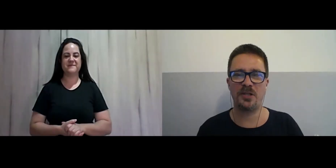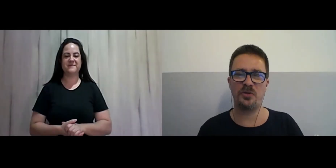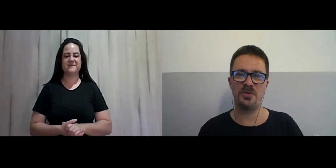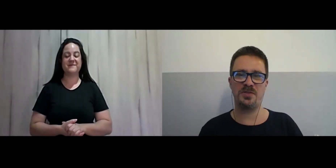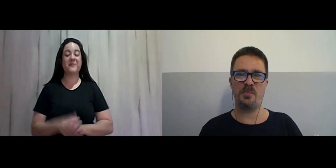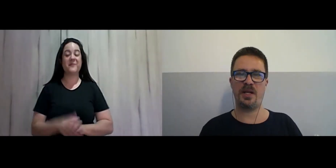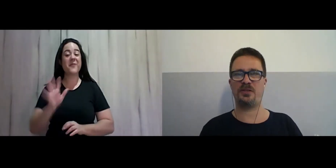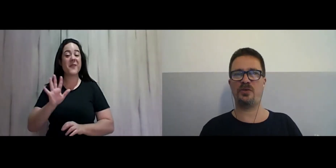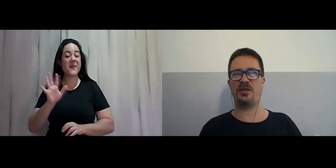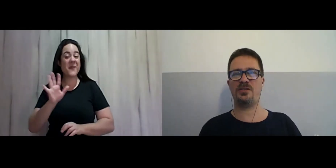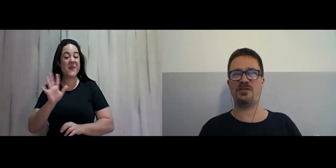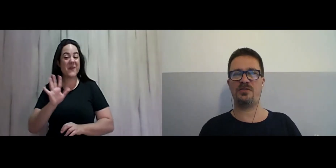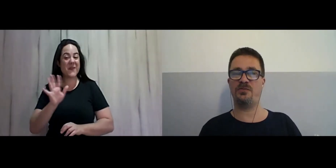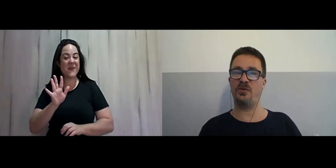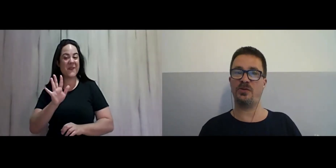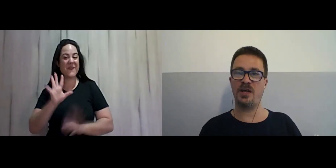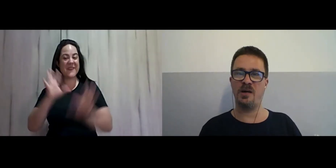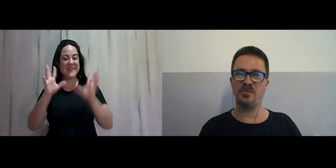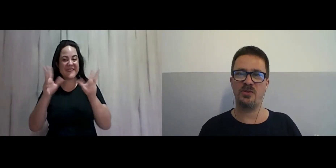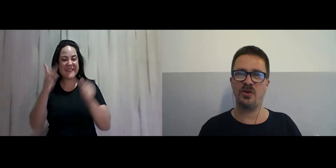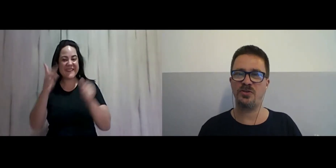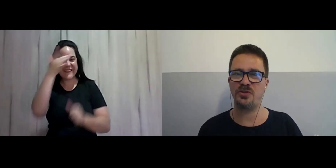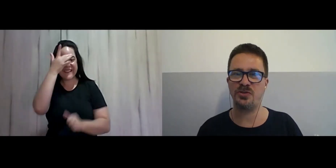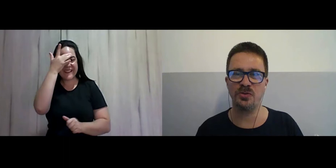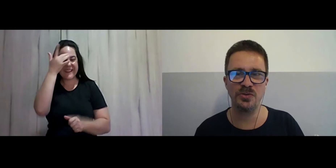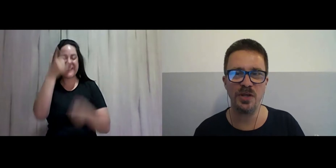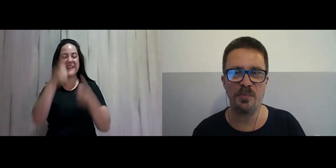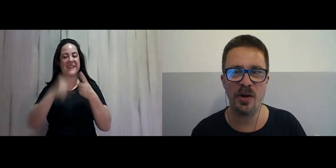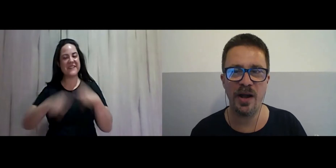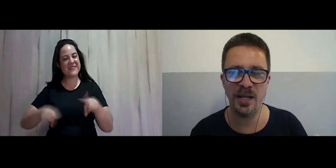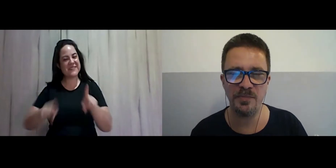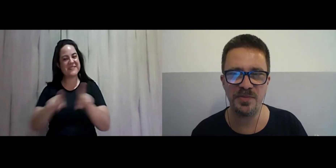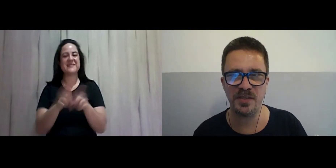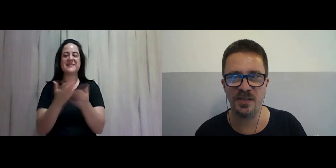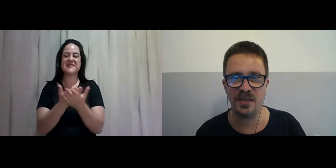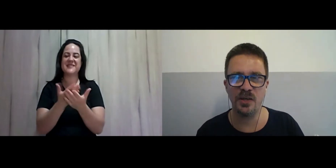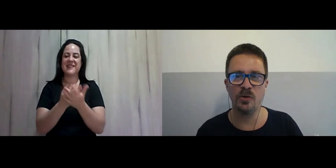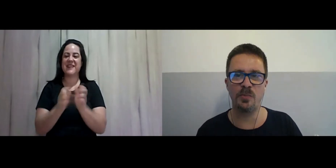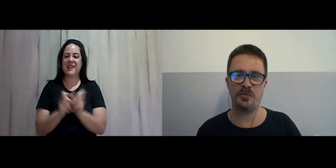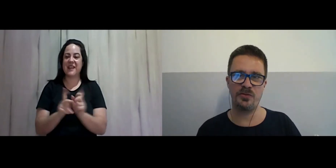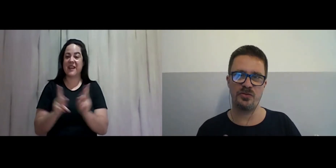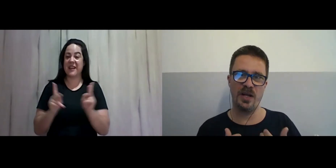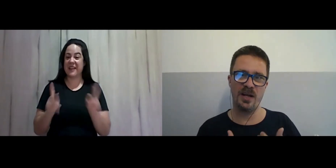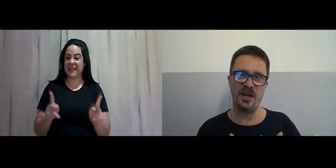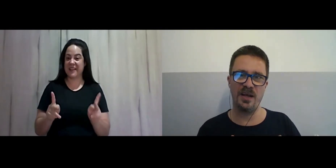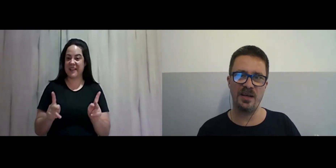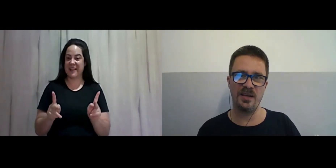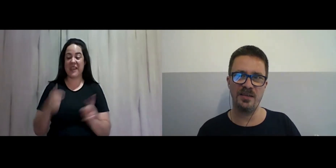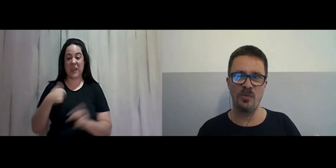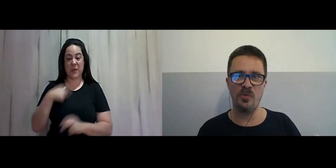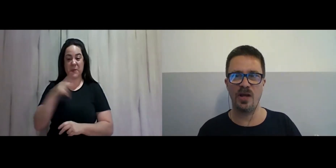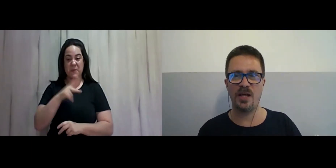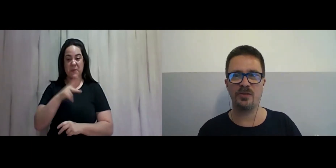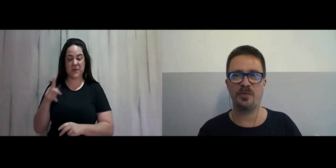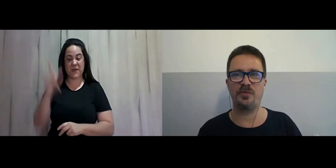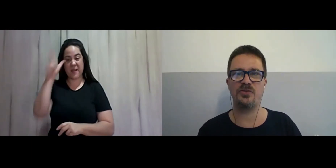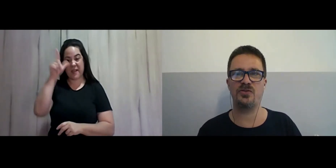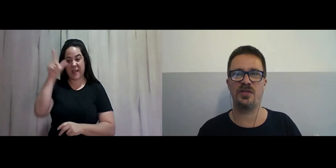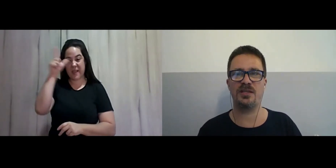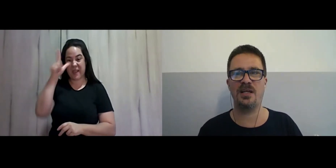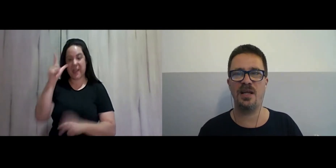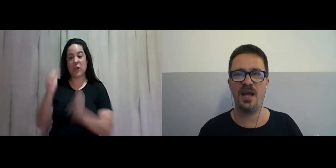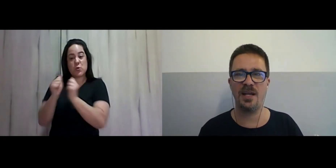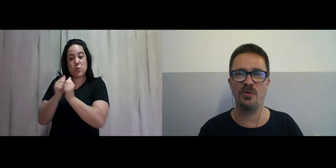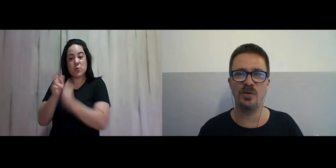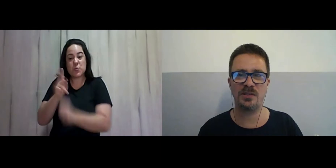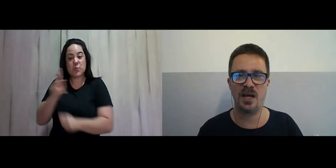Olá para todos e para todas. Voltamos ao nosso estudo de Apocalipse. Eu, professor Leclerc, e ao meu lado a